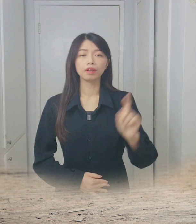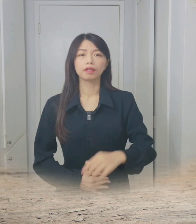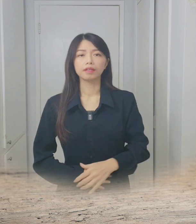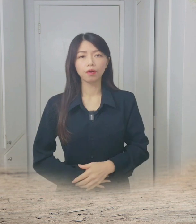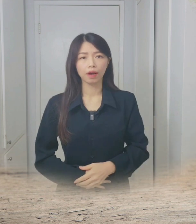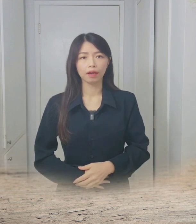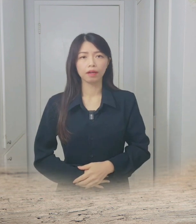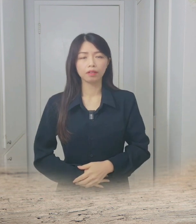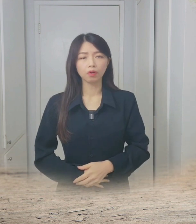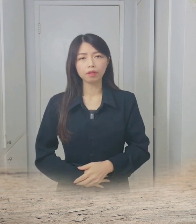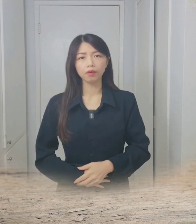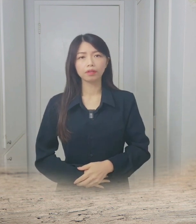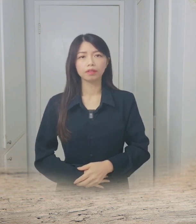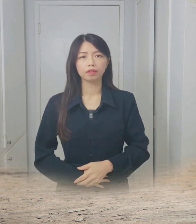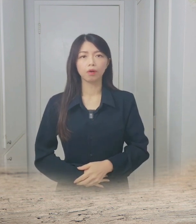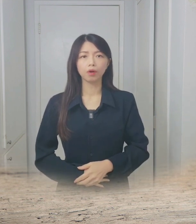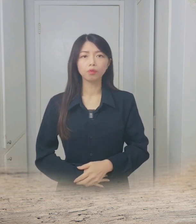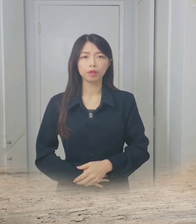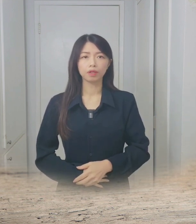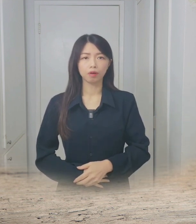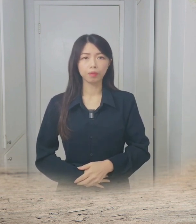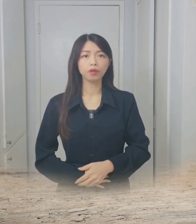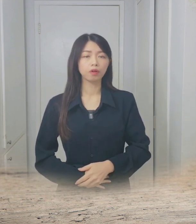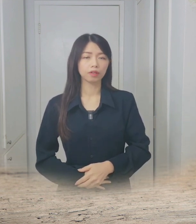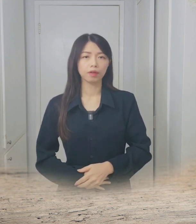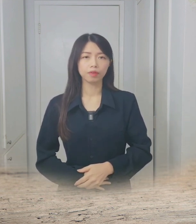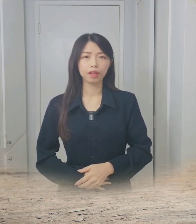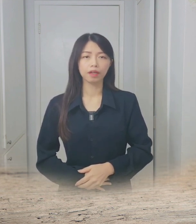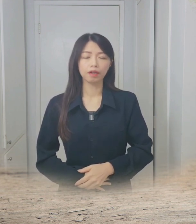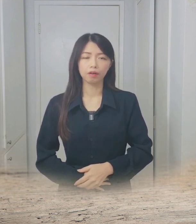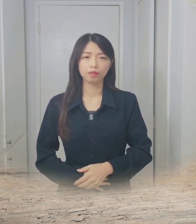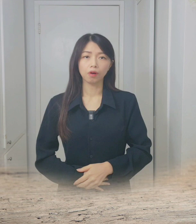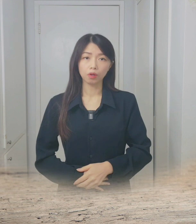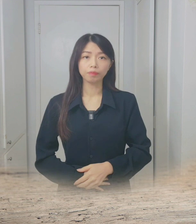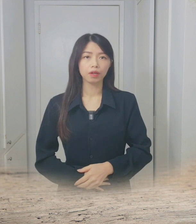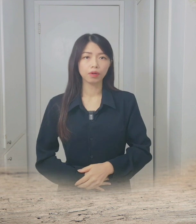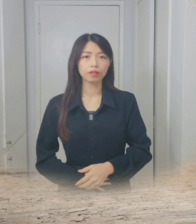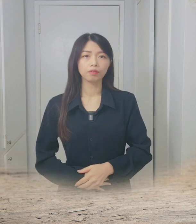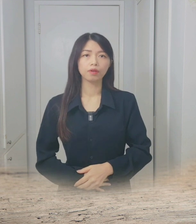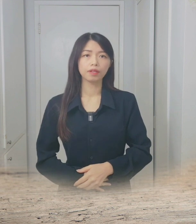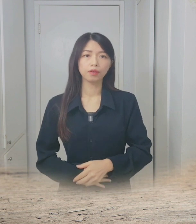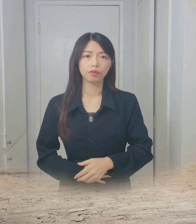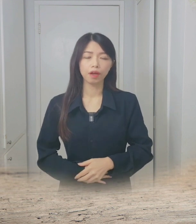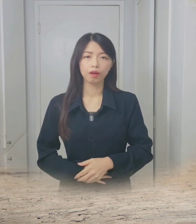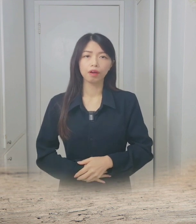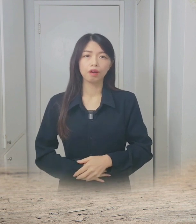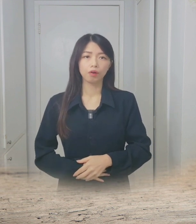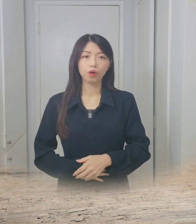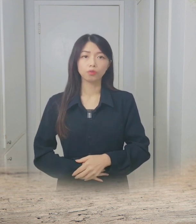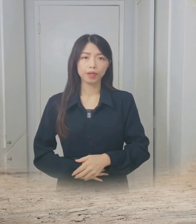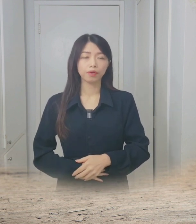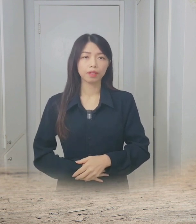어떤 상황 여기서 상황은 어려움을 표현한 거기 때문에 어렵다 라고 한 듯의 수어를 사용했고요.